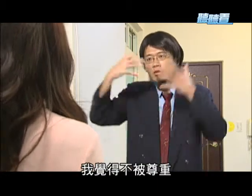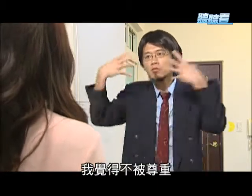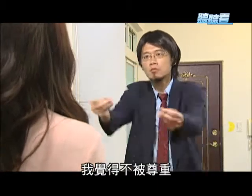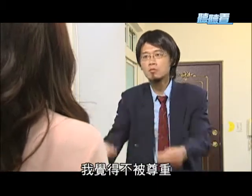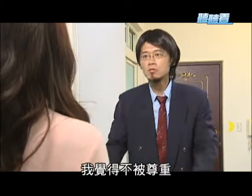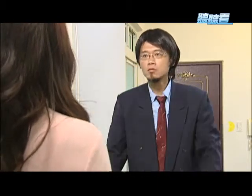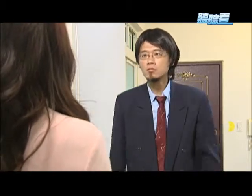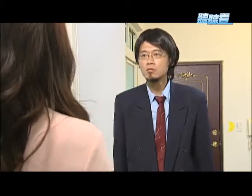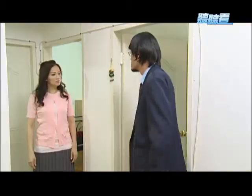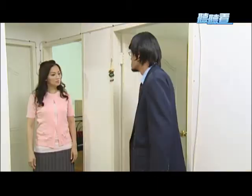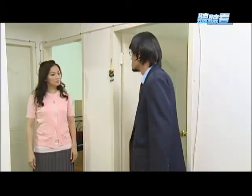重。